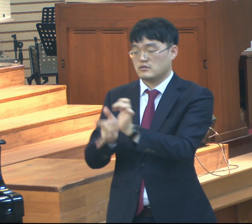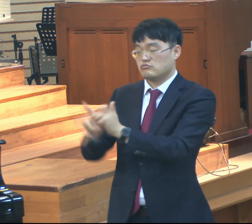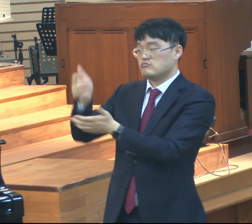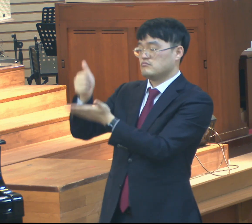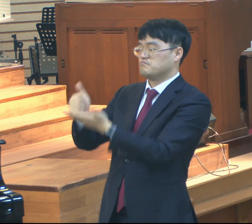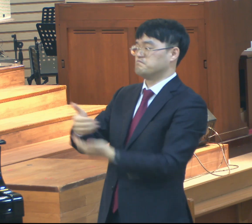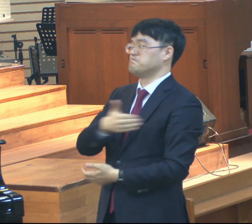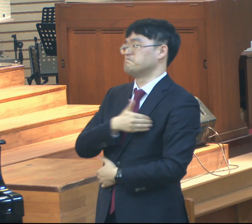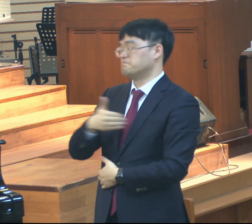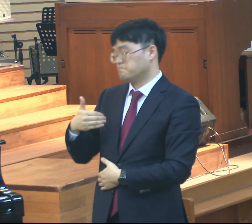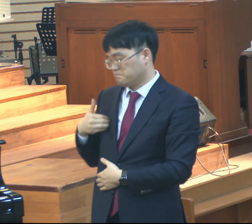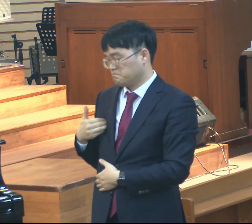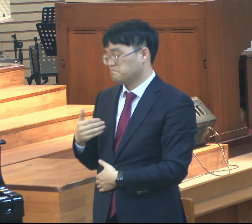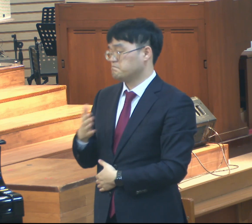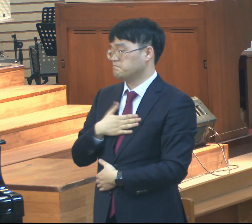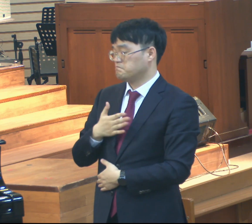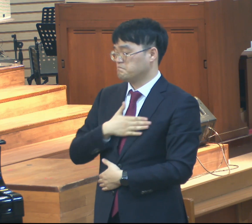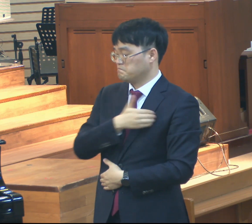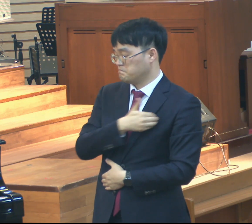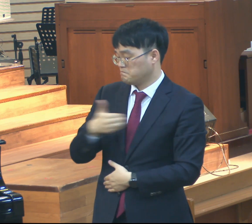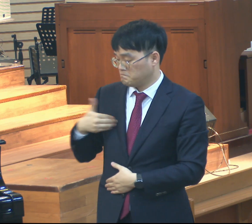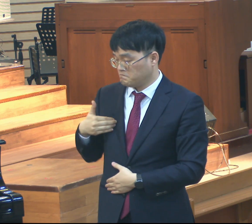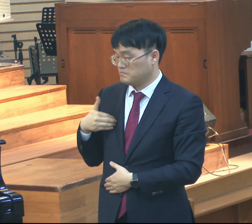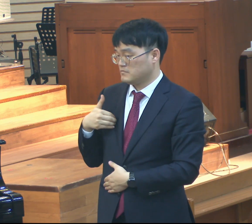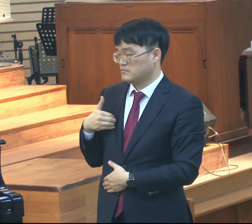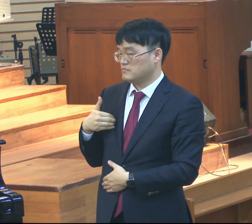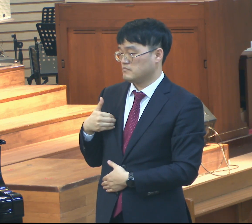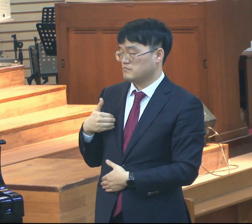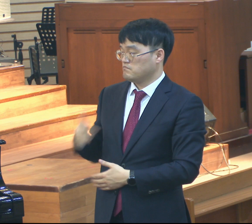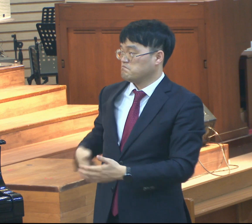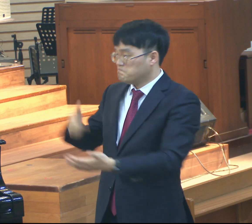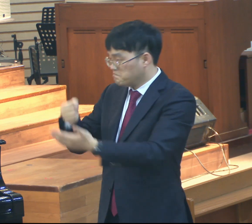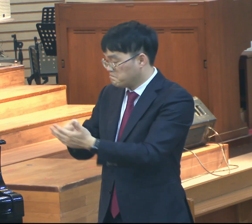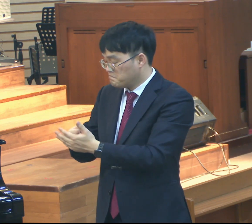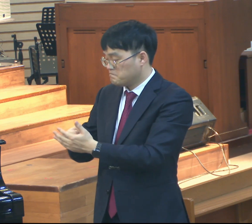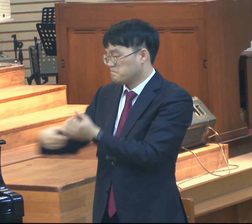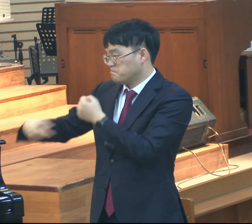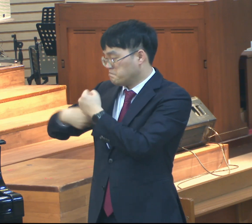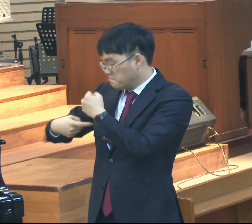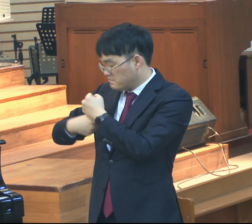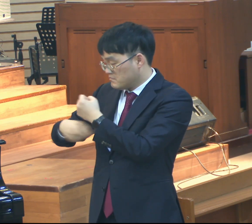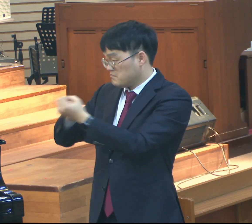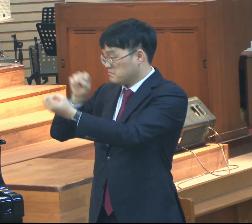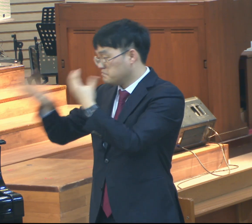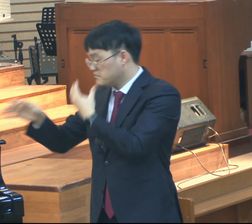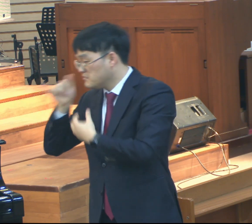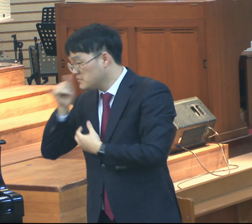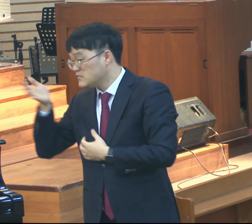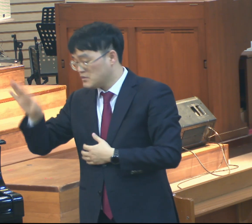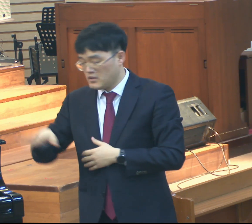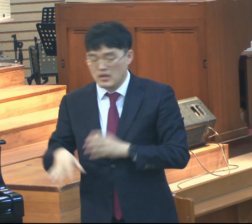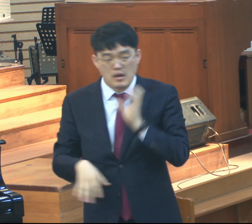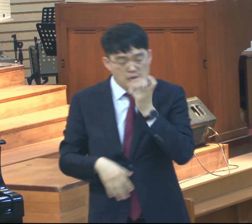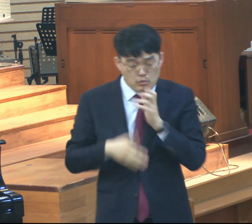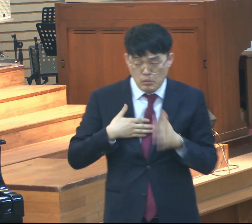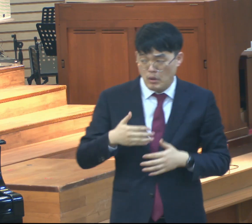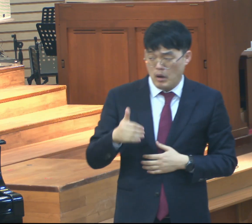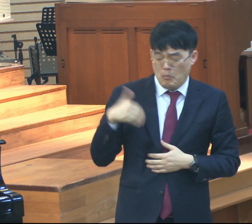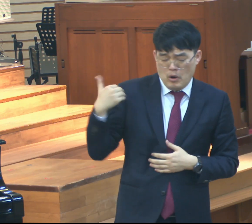담담하게 또 담대하게 당당하게 신문을 받았지만 베드로는 부인하고 또 부인했다는 그